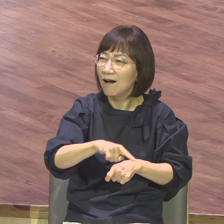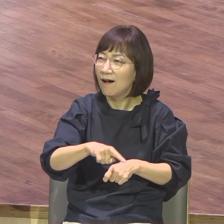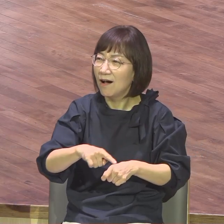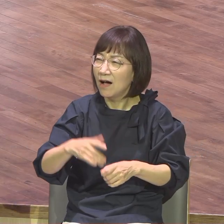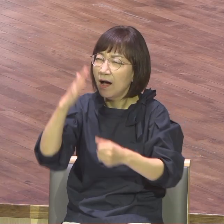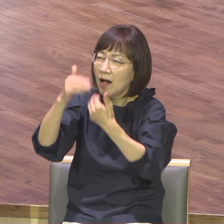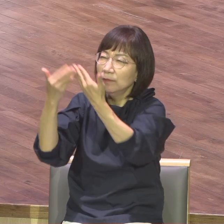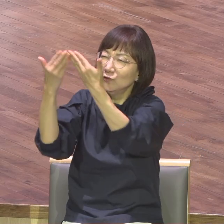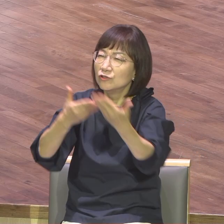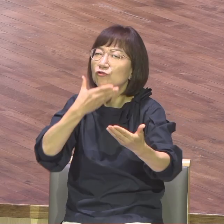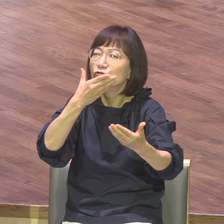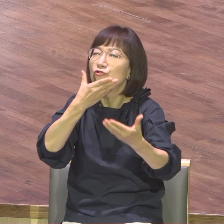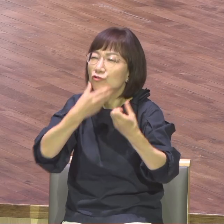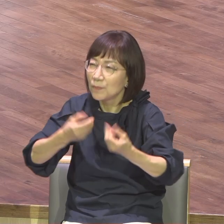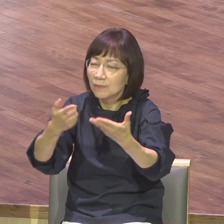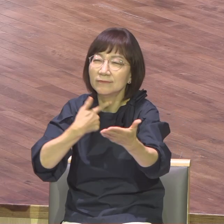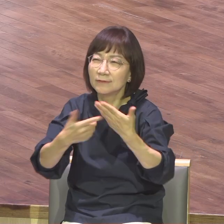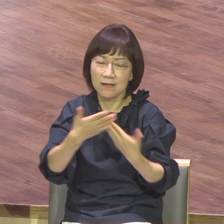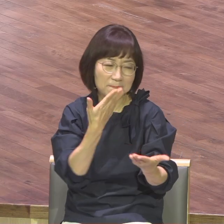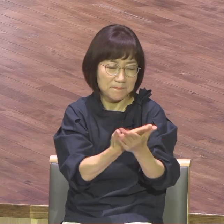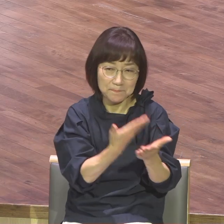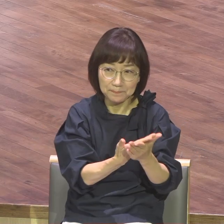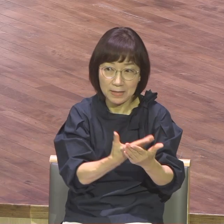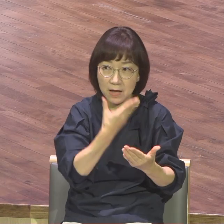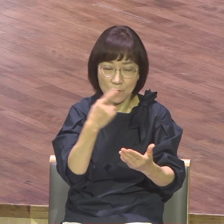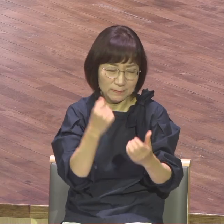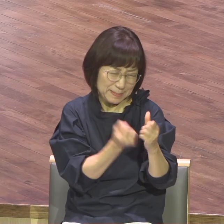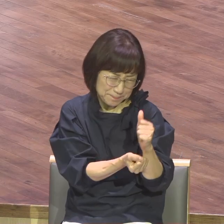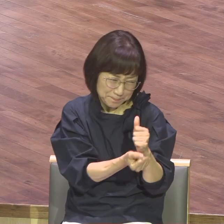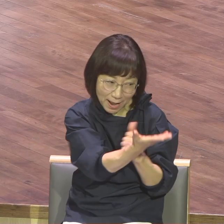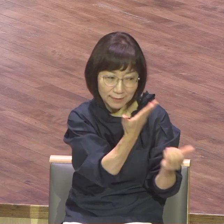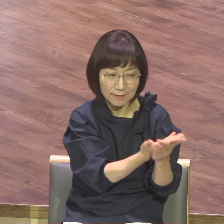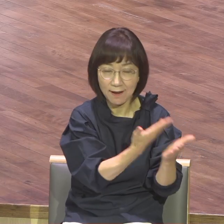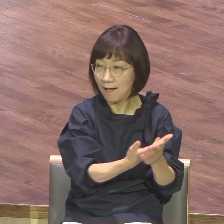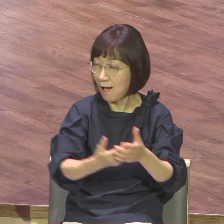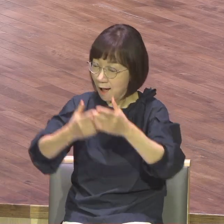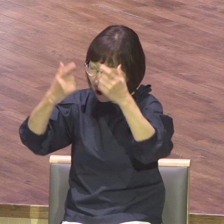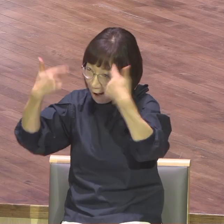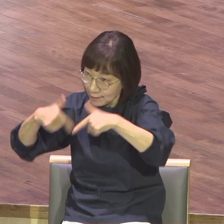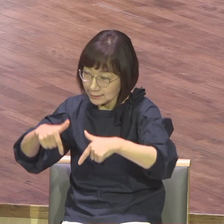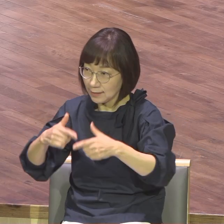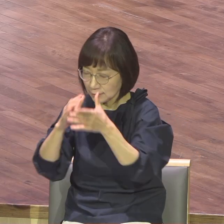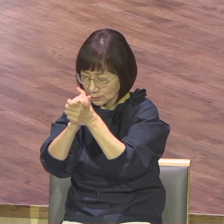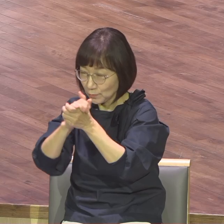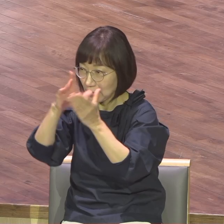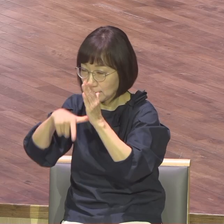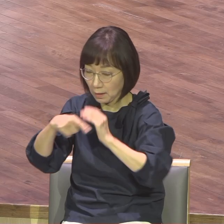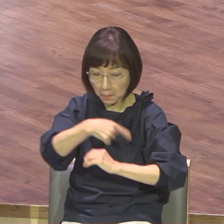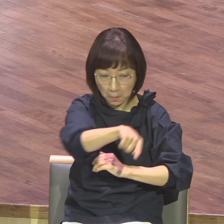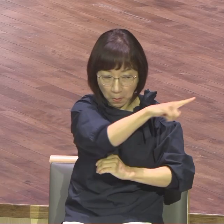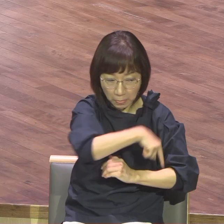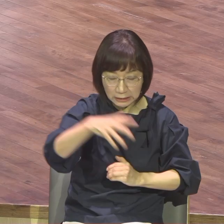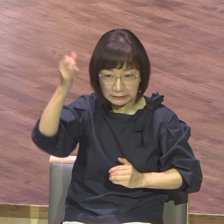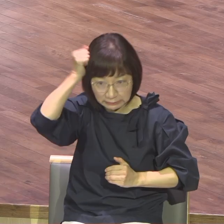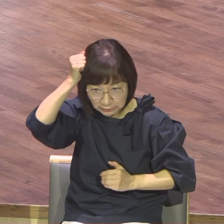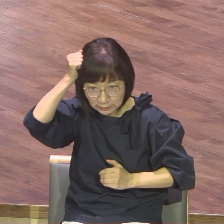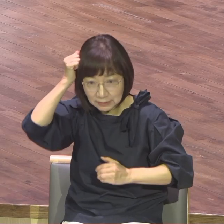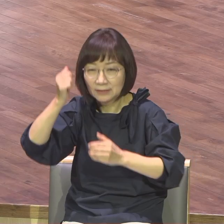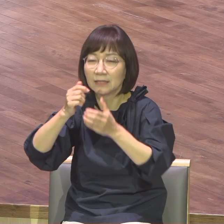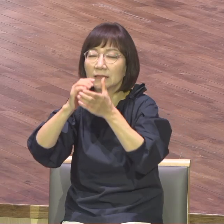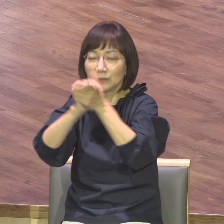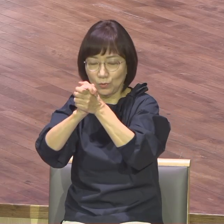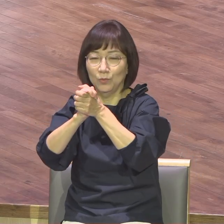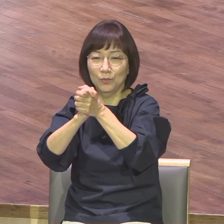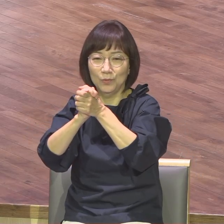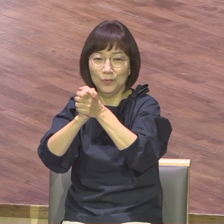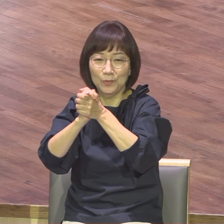현장에 입혀나가는 삶을 살 수 있도록 내가 정신으로 무시로 집중으로 기도하고 있다. 그렇게 고백하고 있습니다.